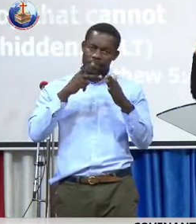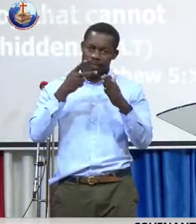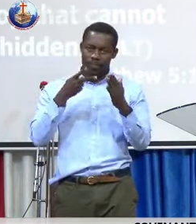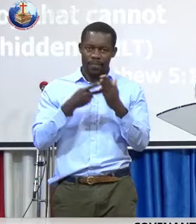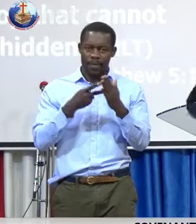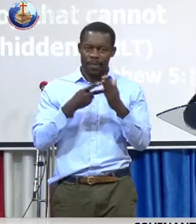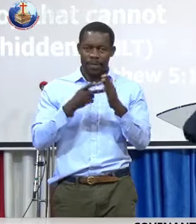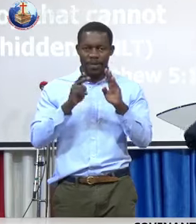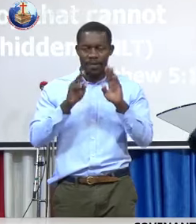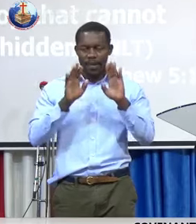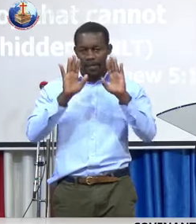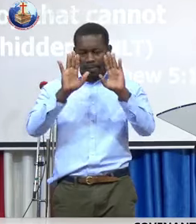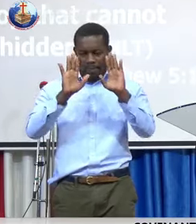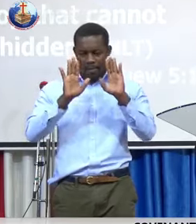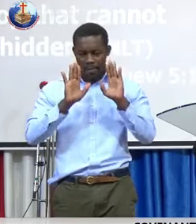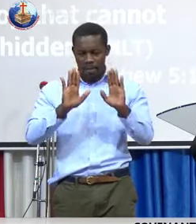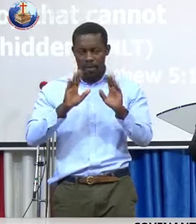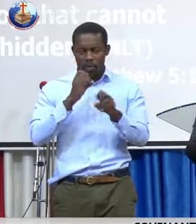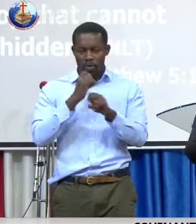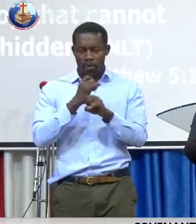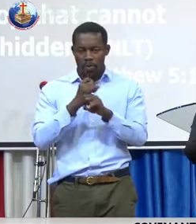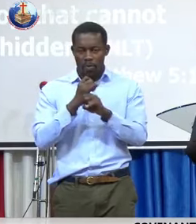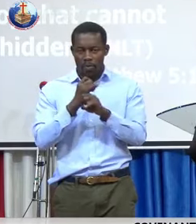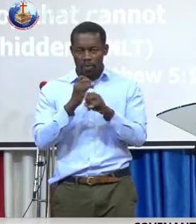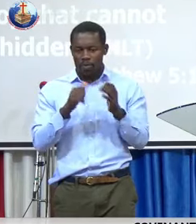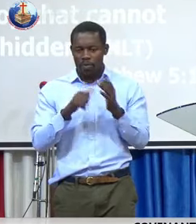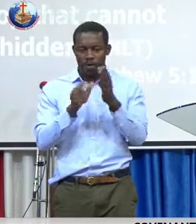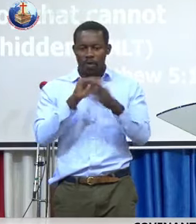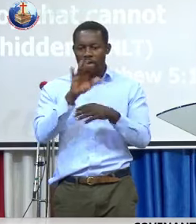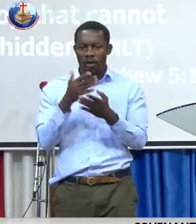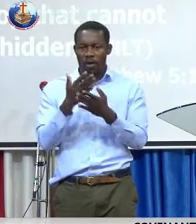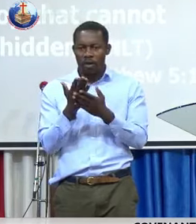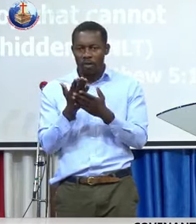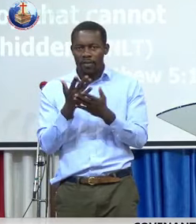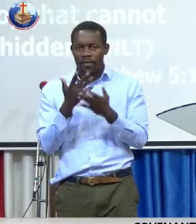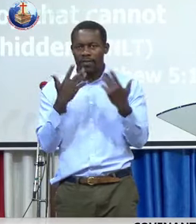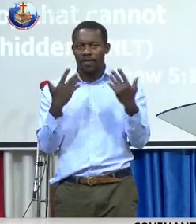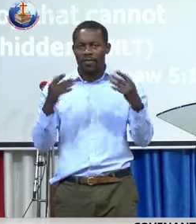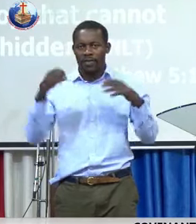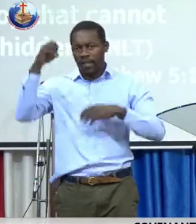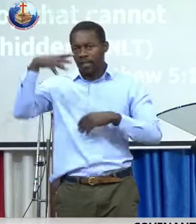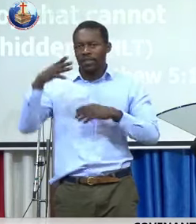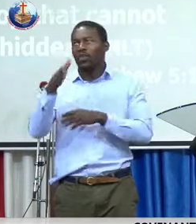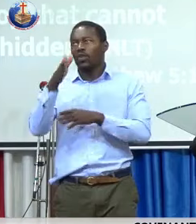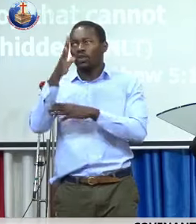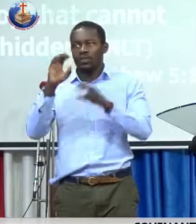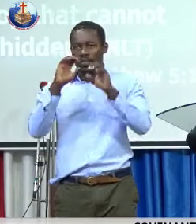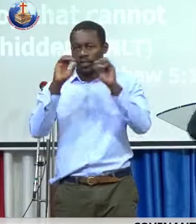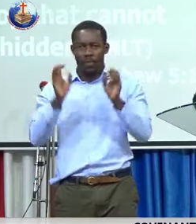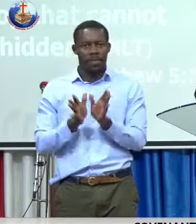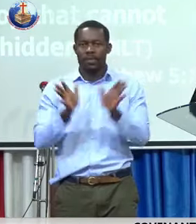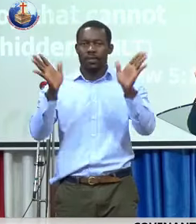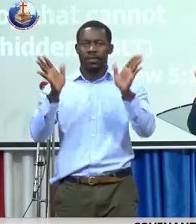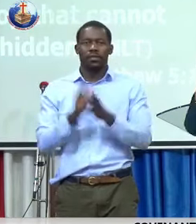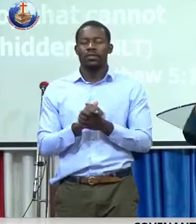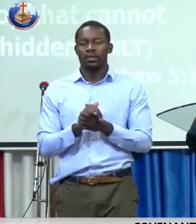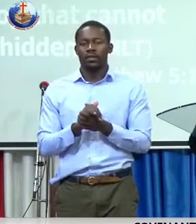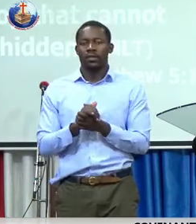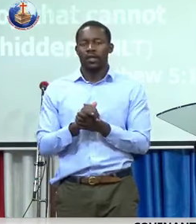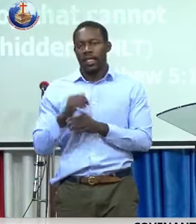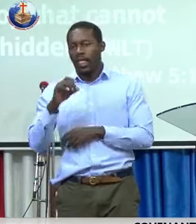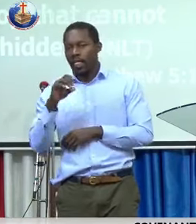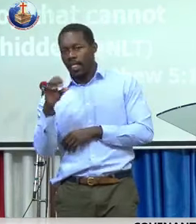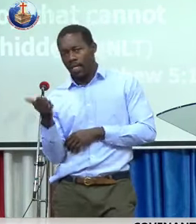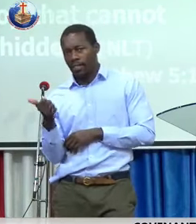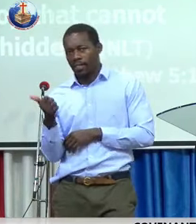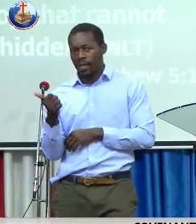to expose the things that are not of God. Basi tutakuwa na uwezo wa kutosha kama nuru ili kwamba kuweka wazi vitu visivyo vya Mungu. The other angle of the